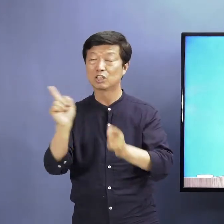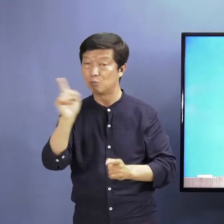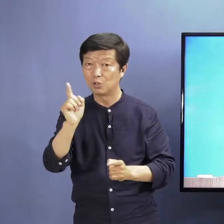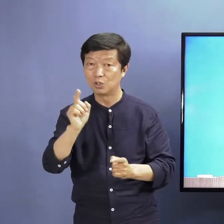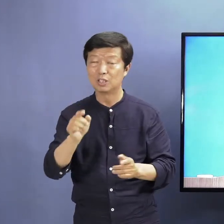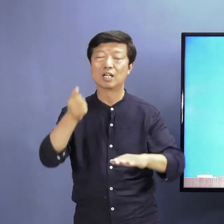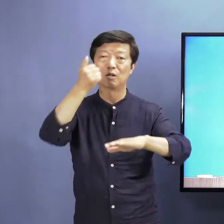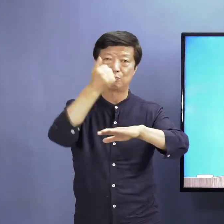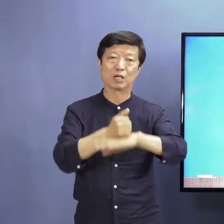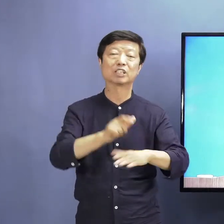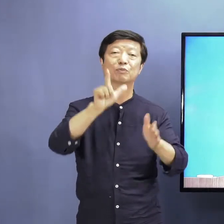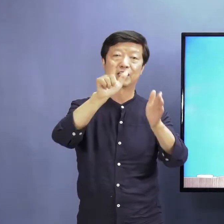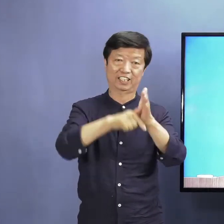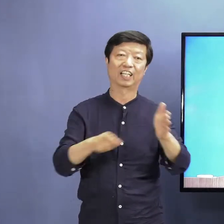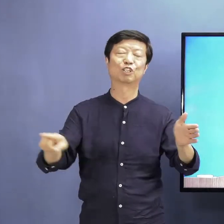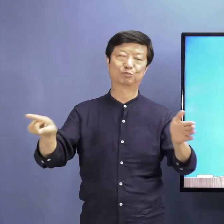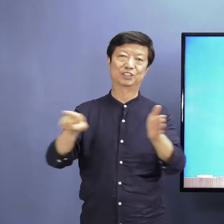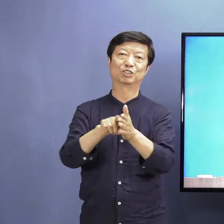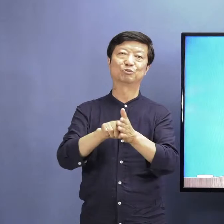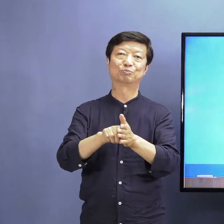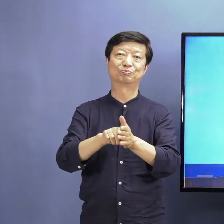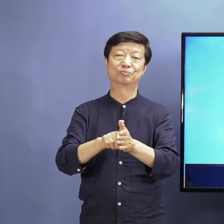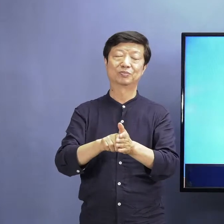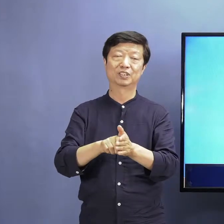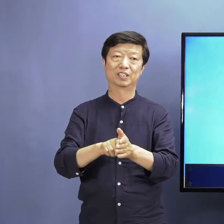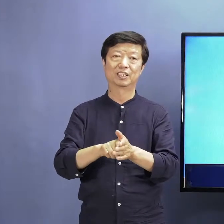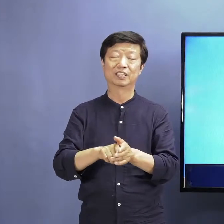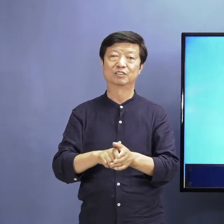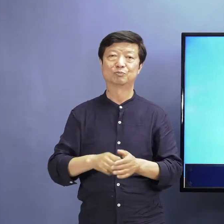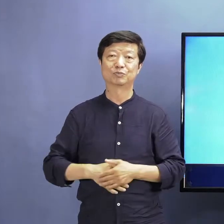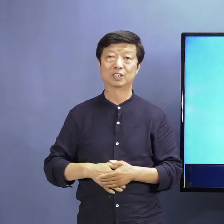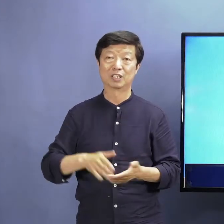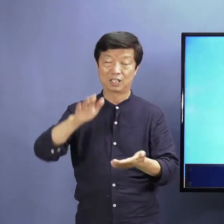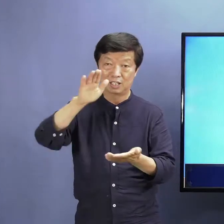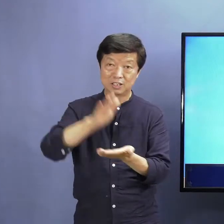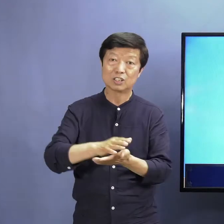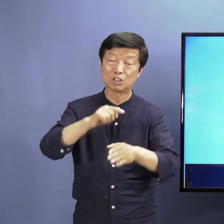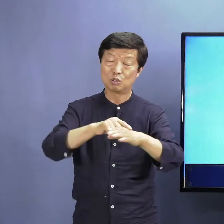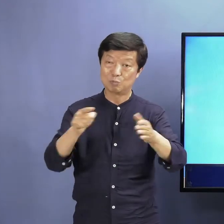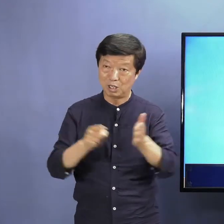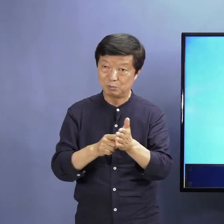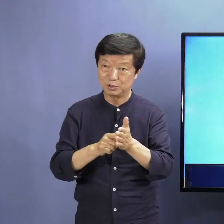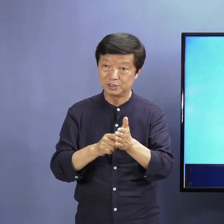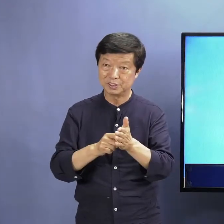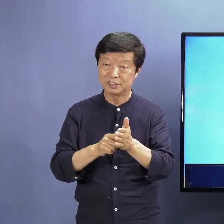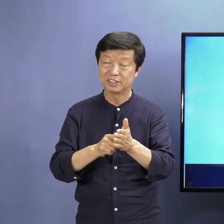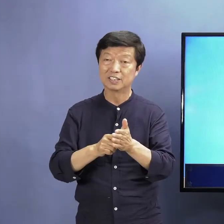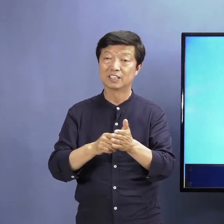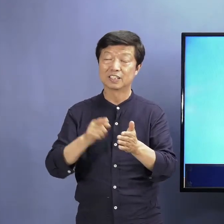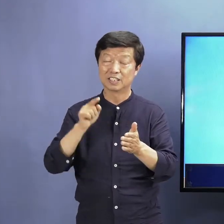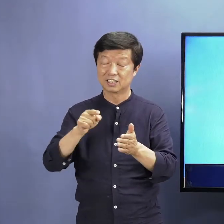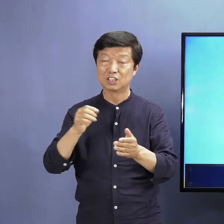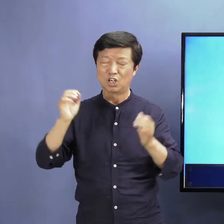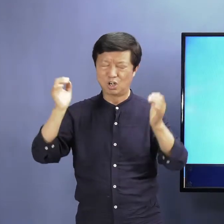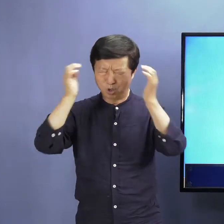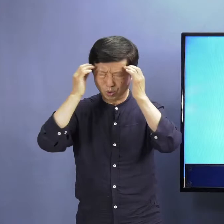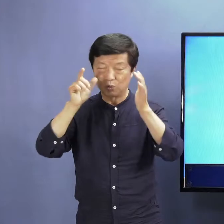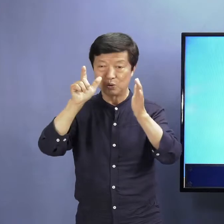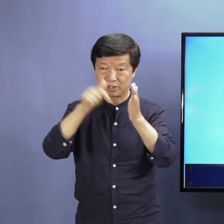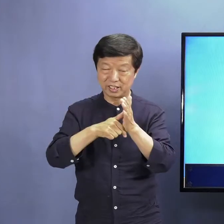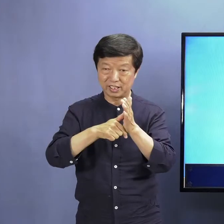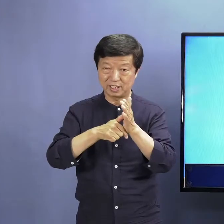거예요. 자, 그런데 열정은 그 상황에서 어떤 역할을 하느냐? 바로 그 상황에서 고난을